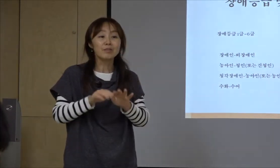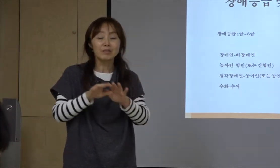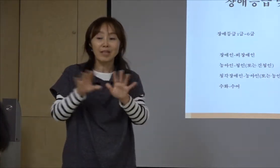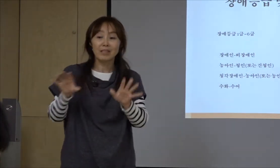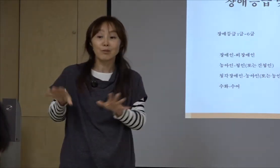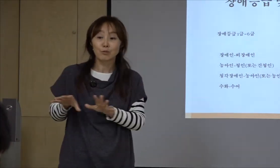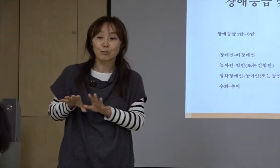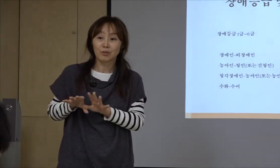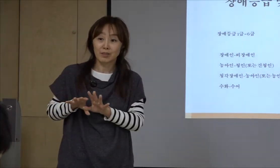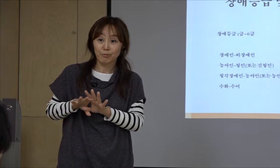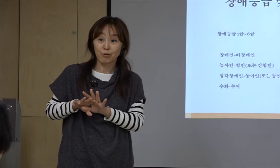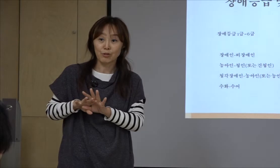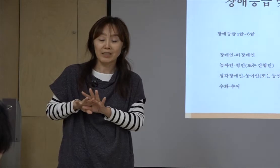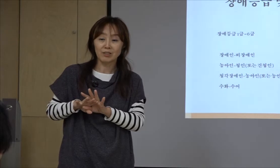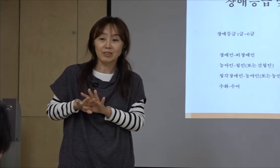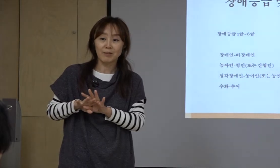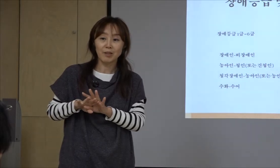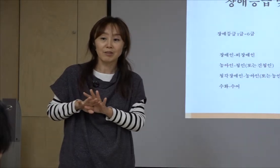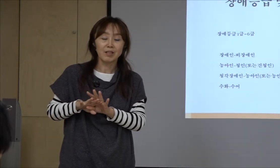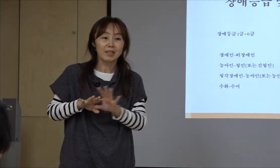어떤 개념으로 분류를 하는 거냐면,